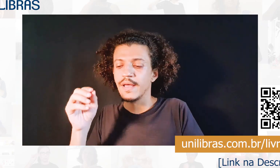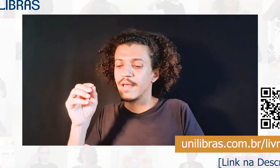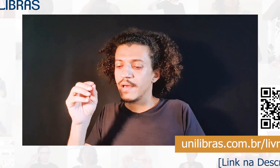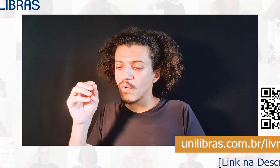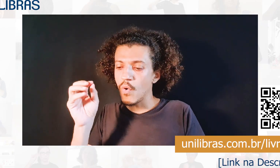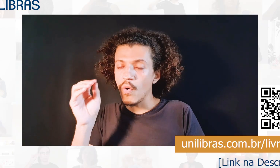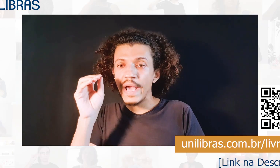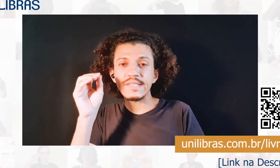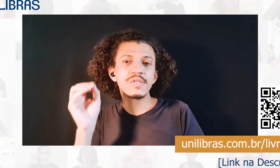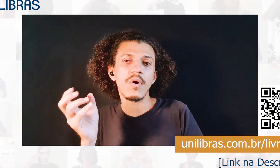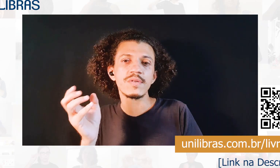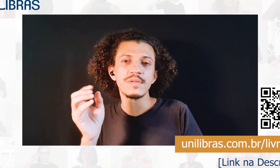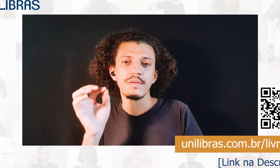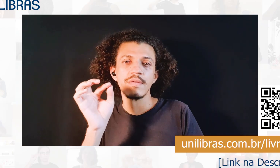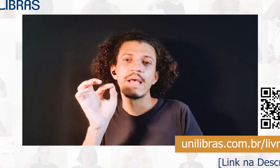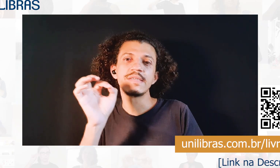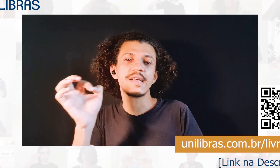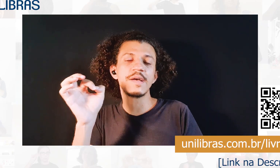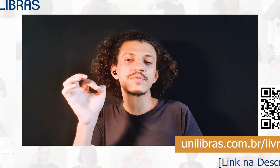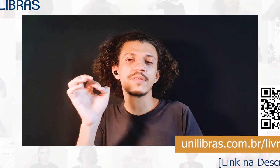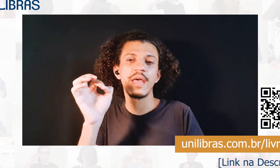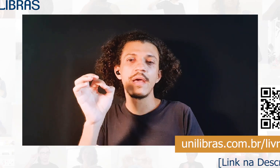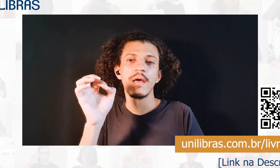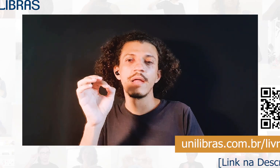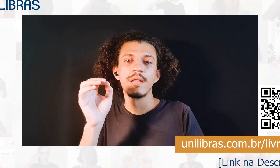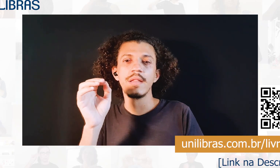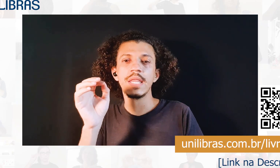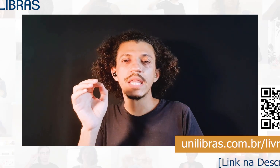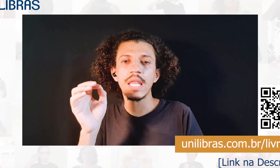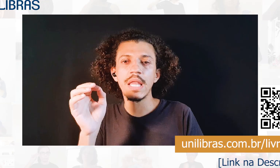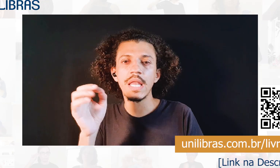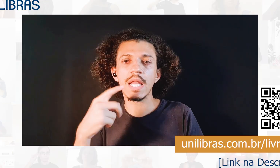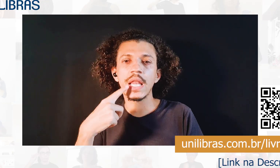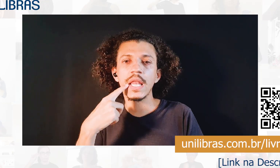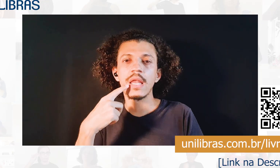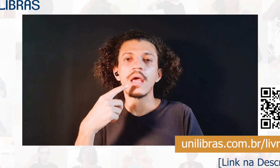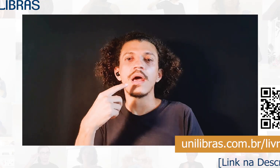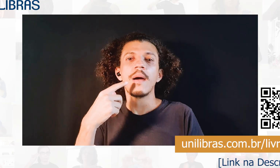português, com esses sons, esses exemplos que eu dei.